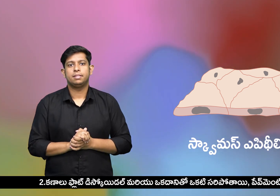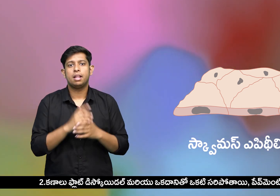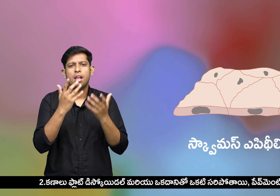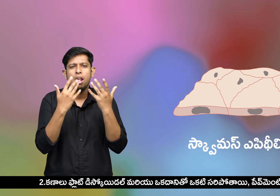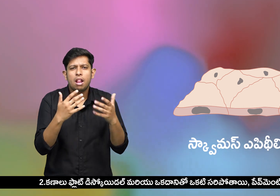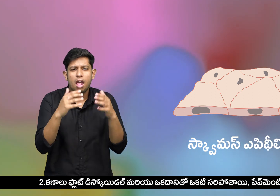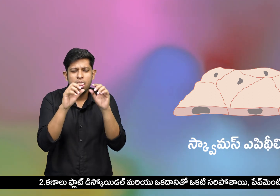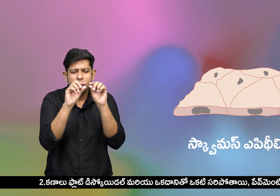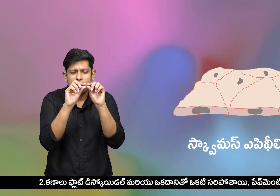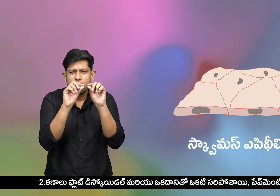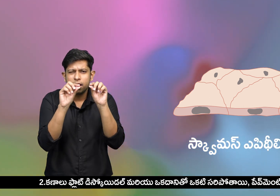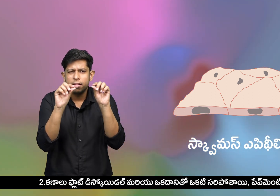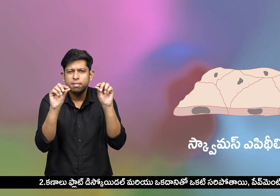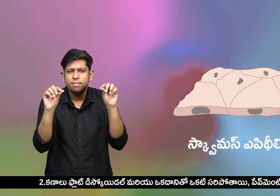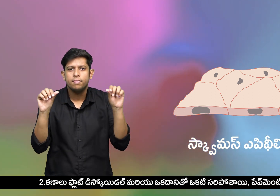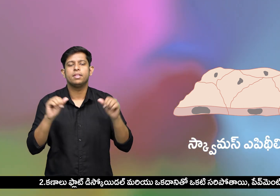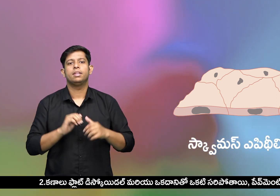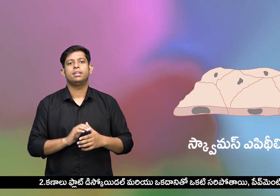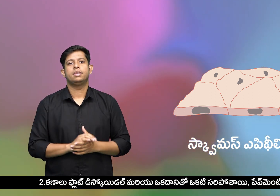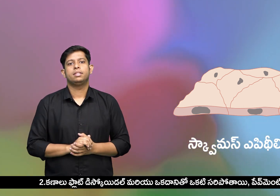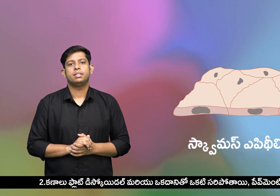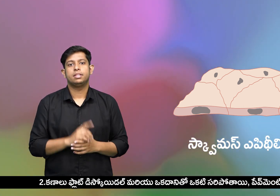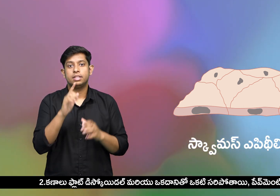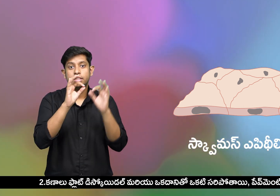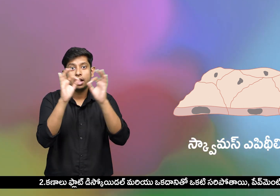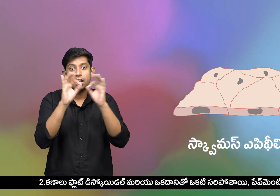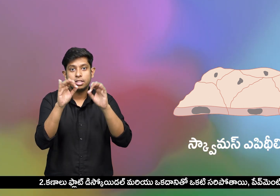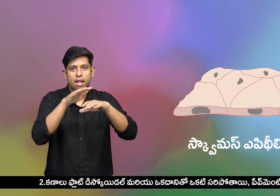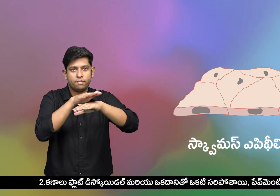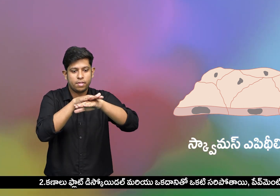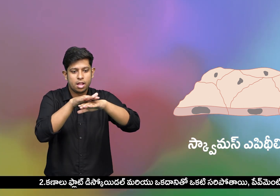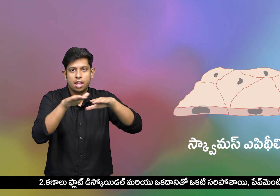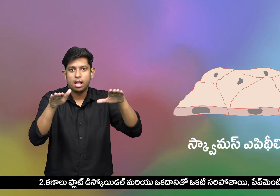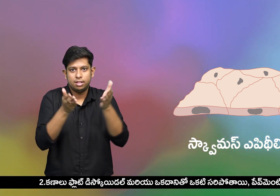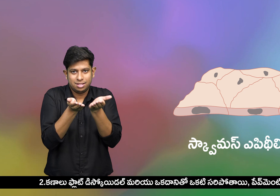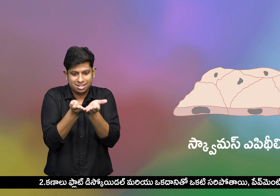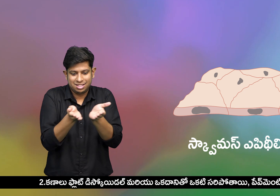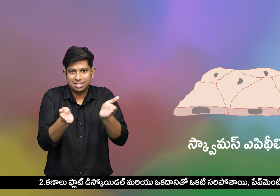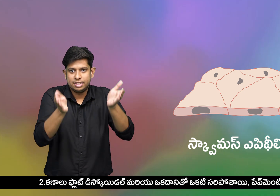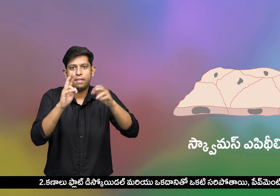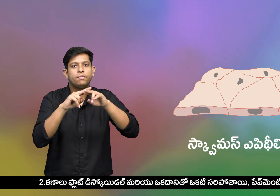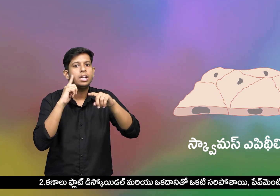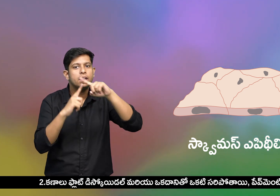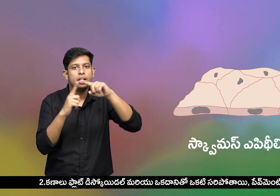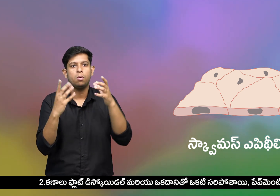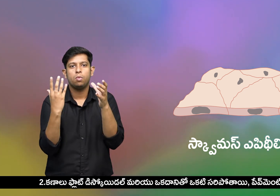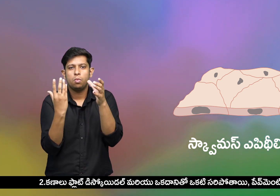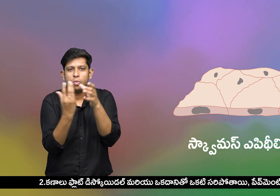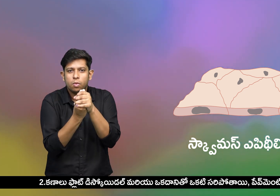2. కణాలు ఫ్లాట్ డిస్కోయిడల్ మరియు ఒకదానితో ఒకటి సరిపోతాయి పేవ్మెంట్